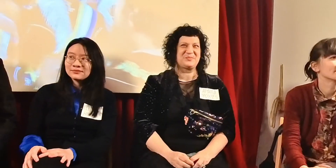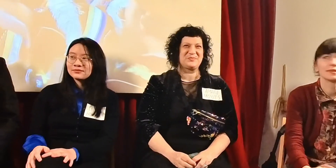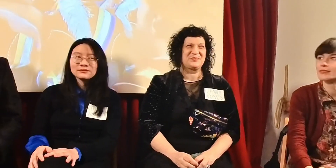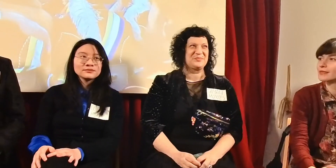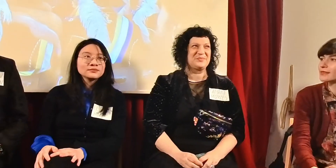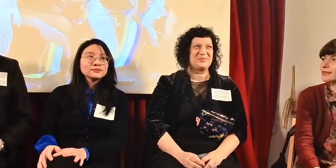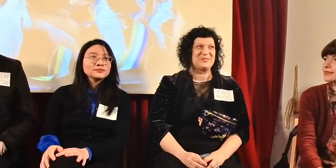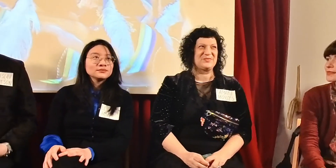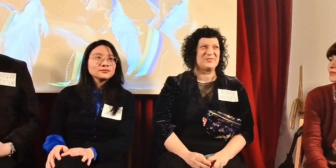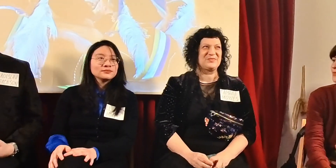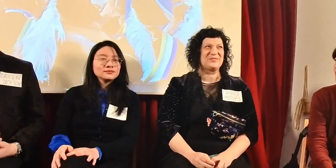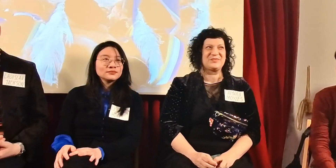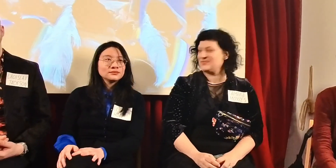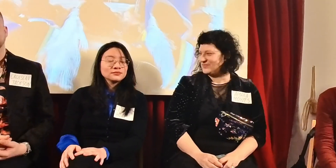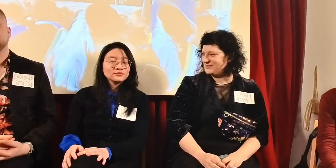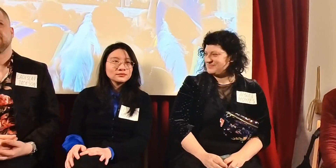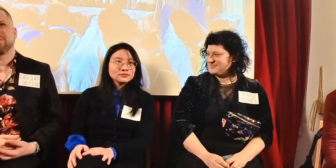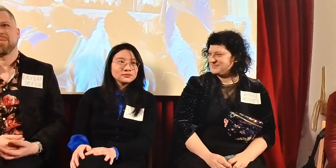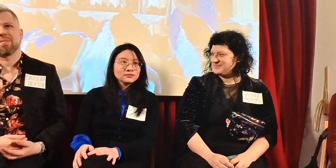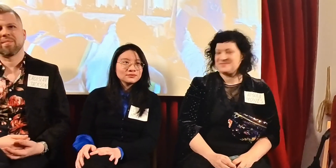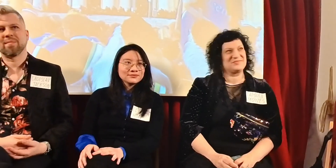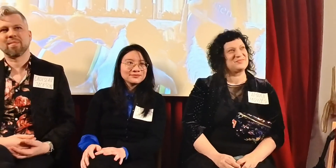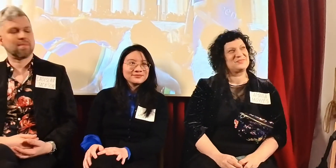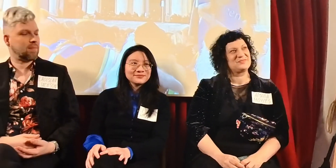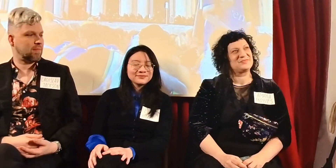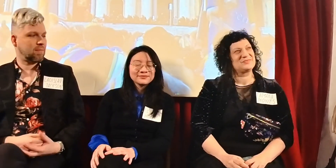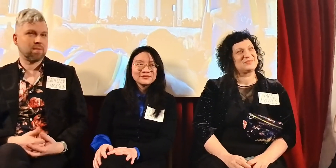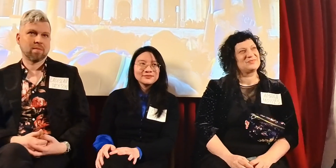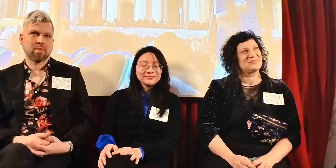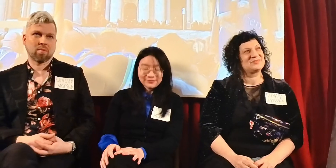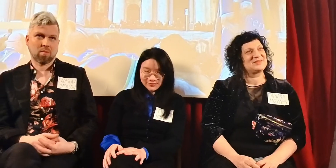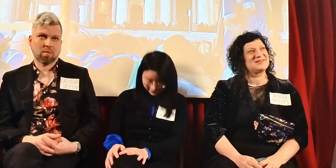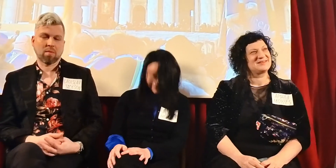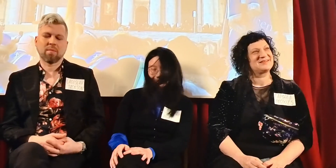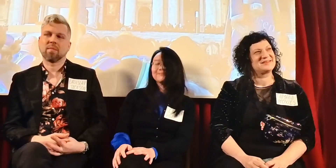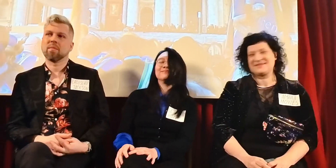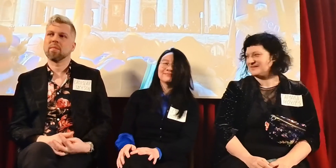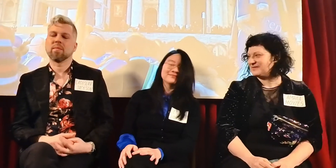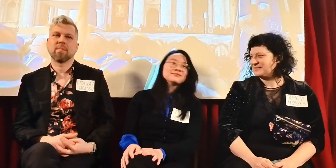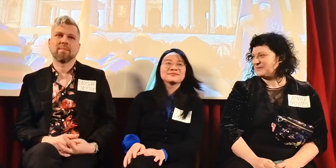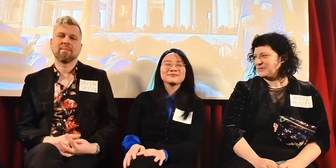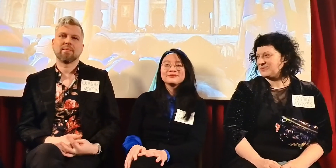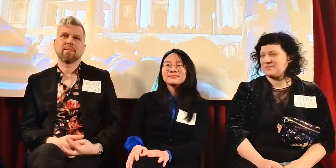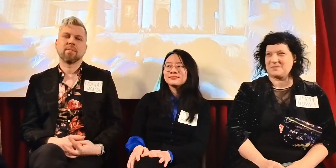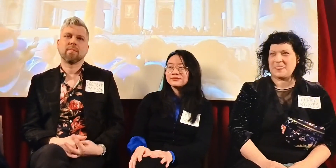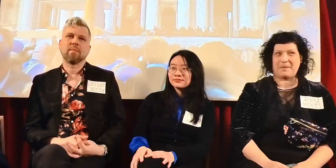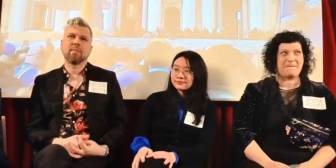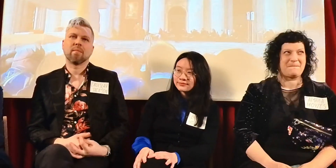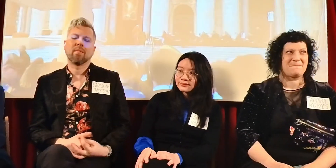umělkyni, grafičku a sazečku knih Le Thi Hoai,